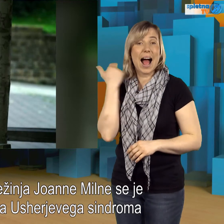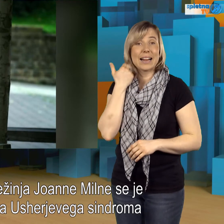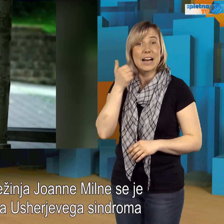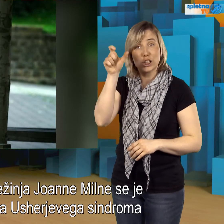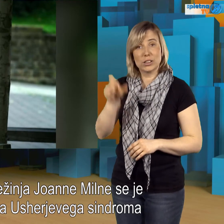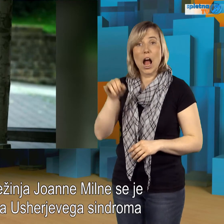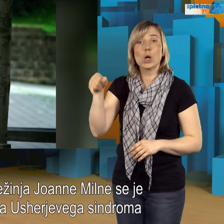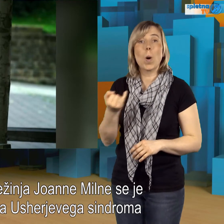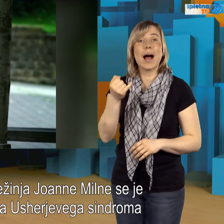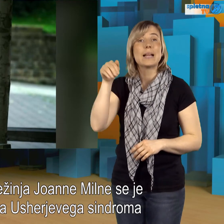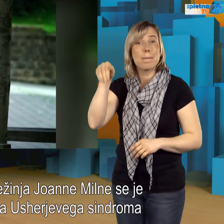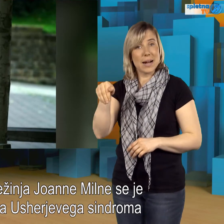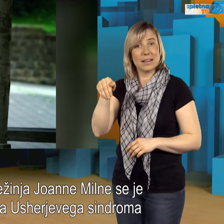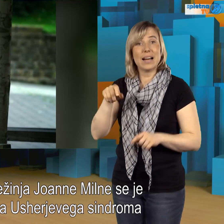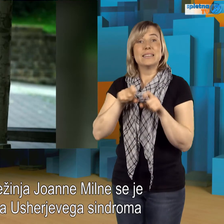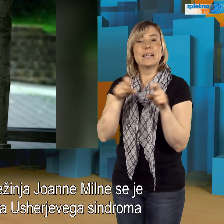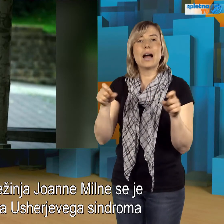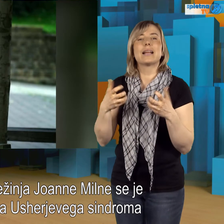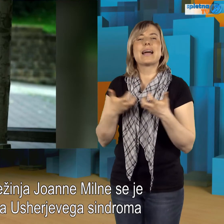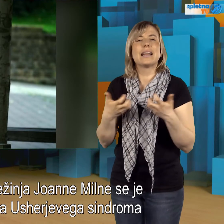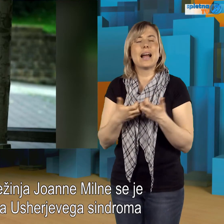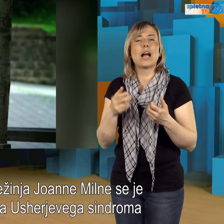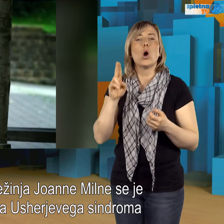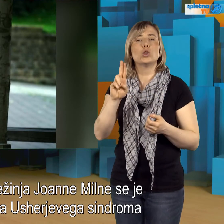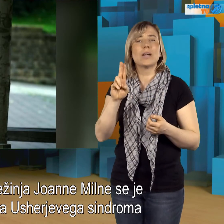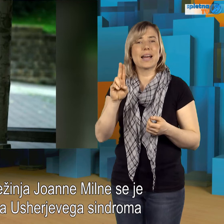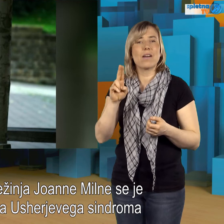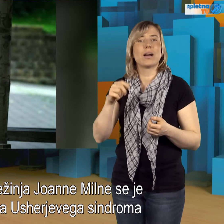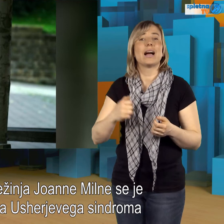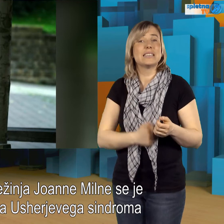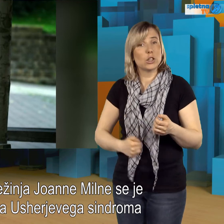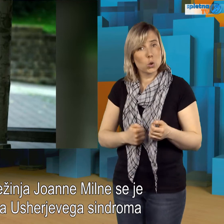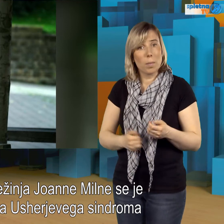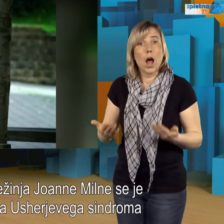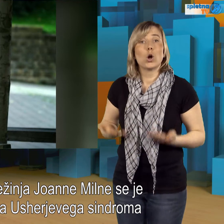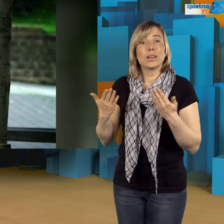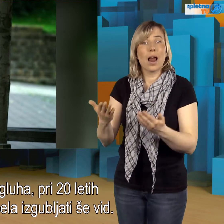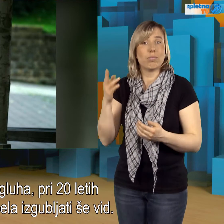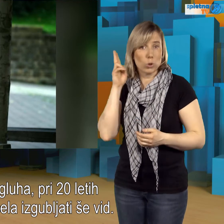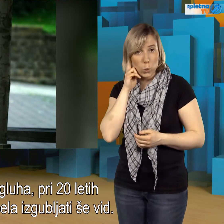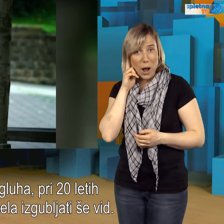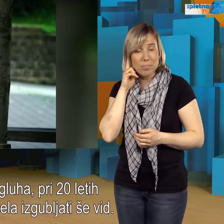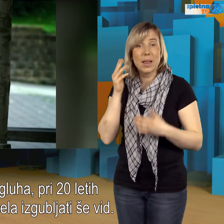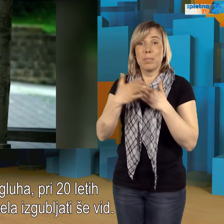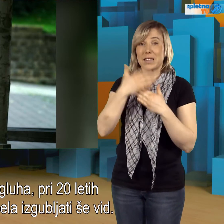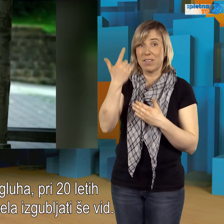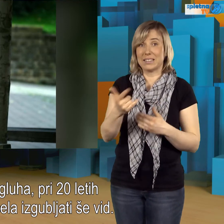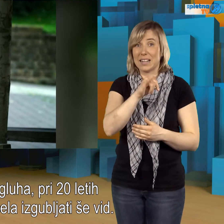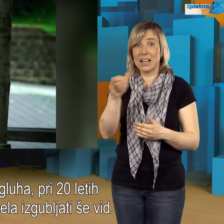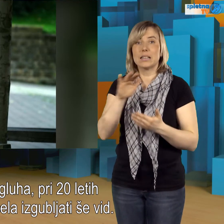Štiridesetletna Angležinja Joanne Milne se je zaradi redkega Usherjevega sindroma rodila gluha, pri 20 letih pa je začela izgubljati